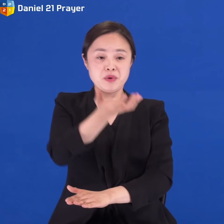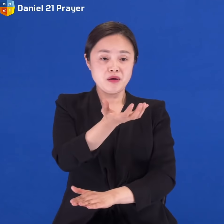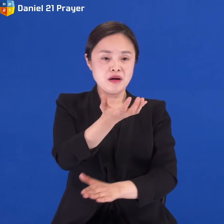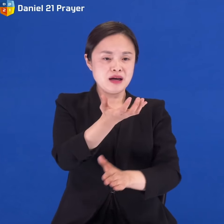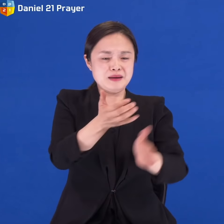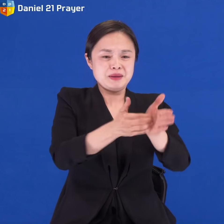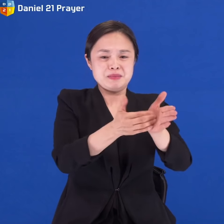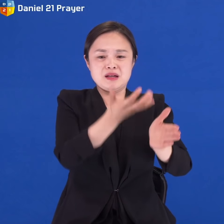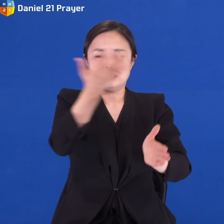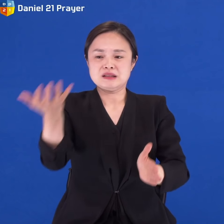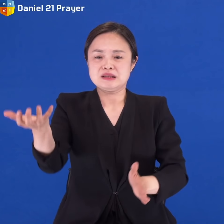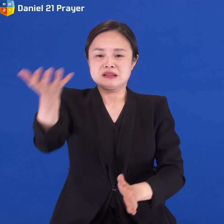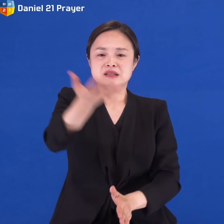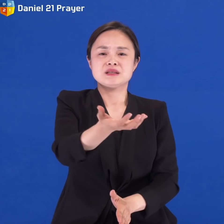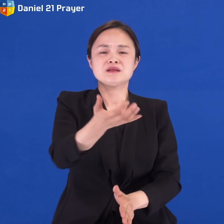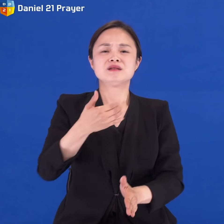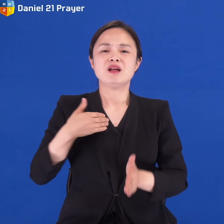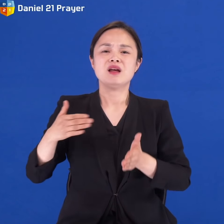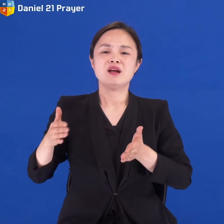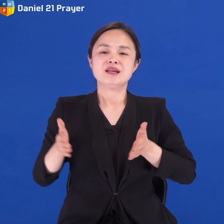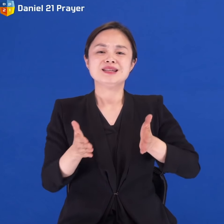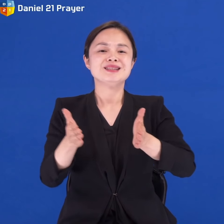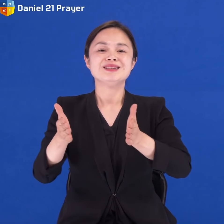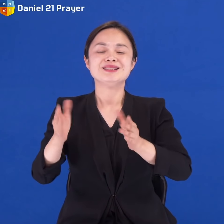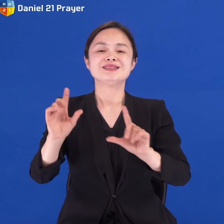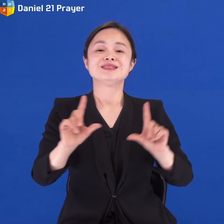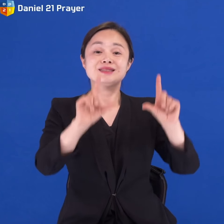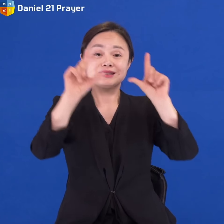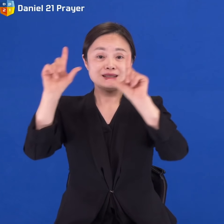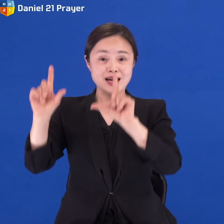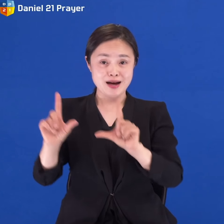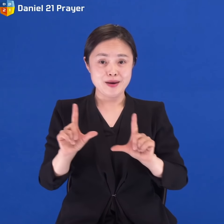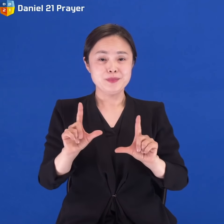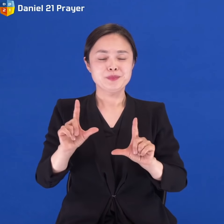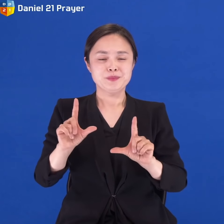고백한 철로역정입니다. 오른쪽의 것은